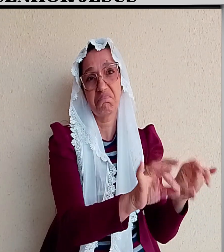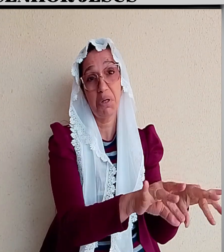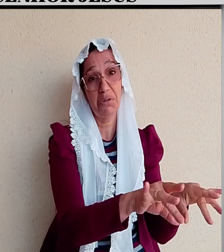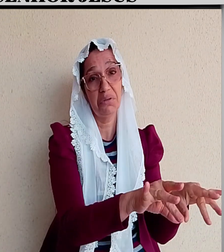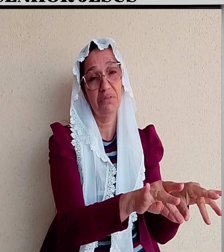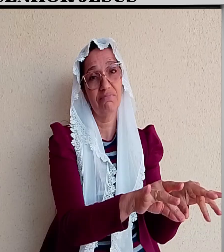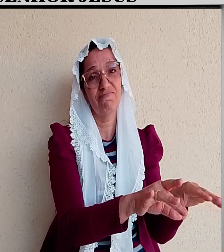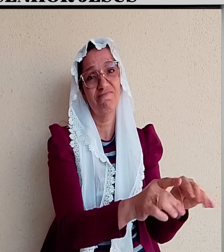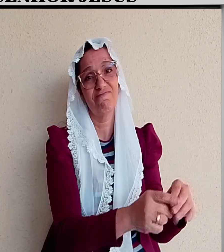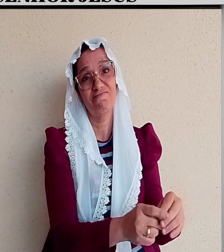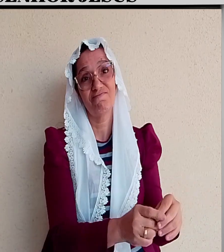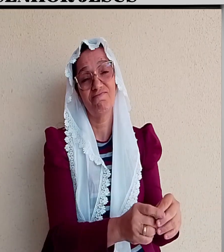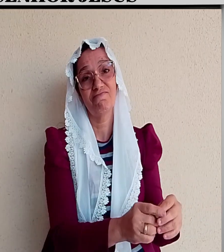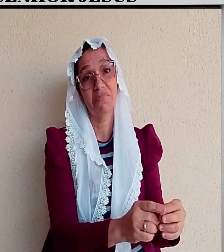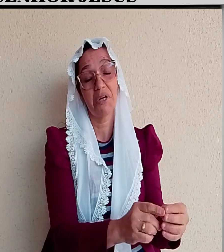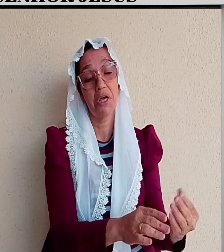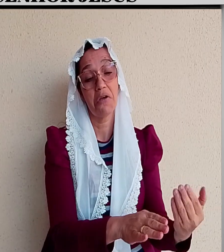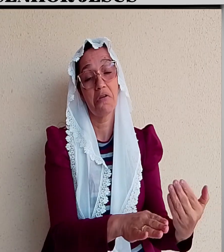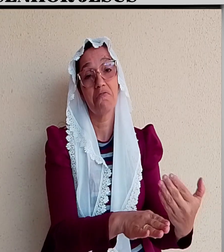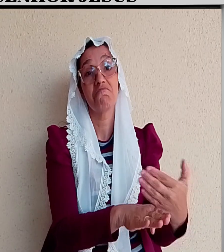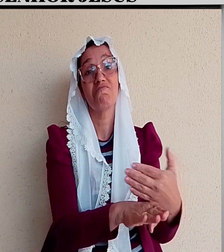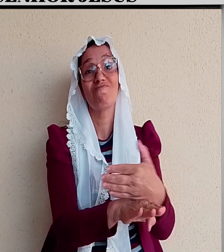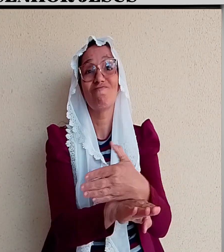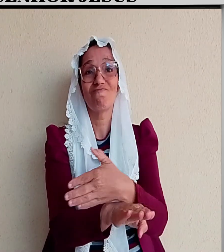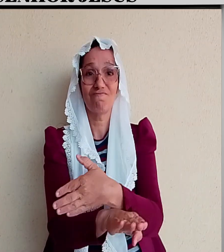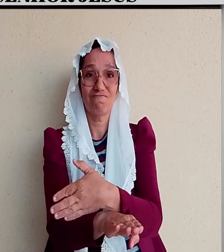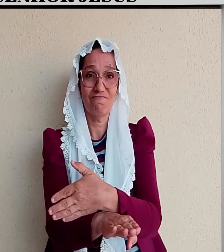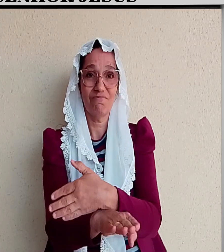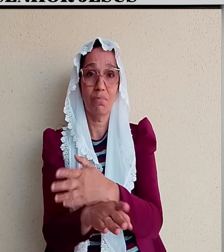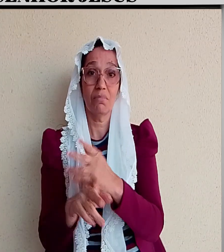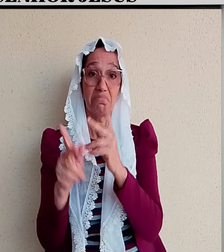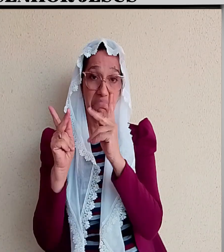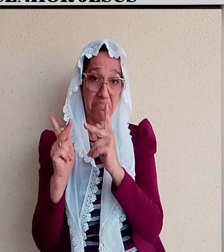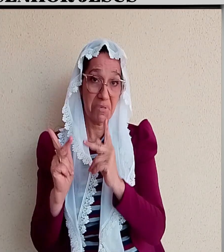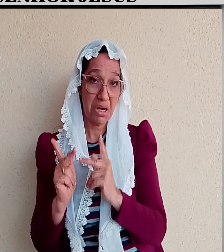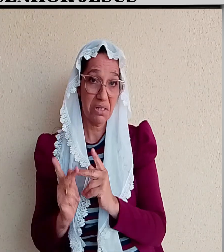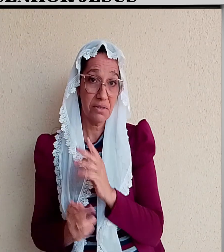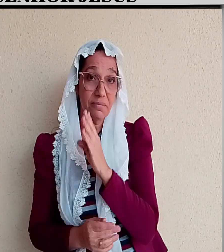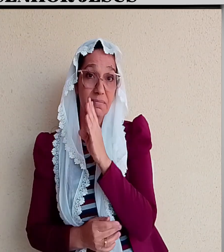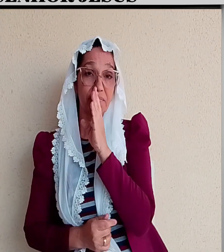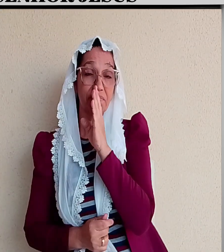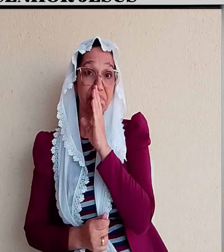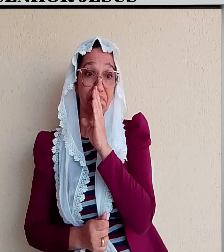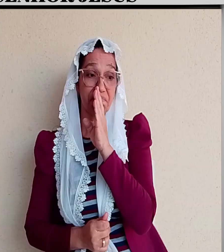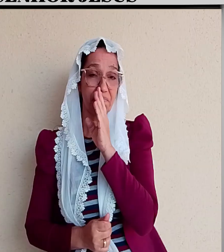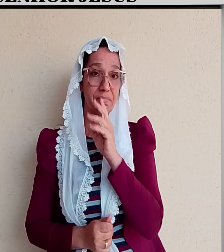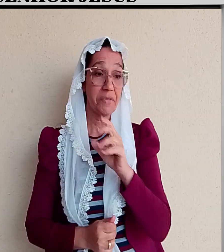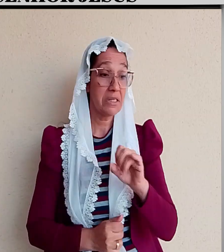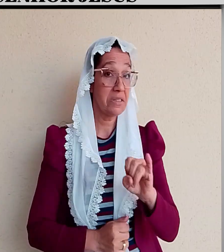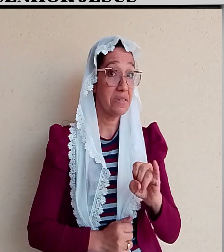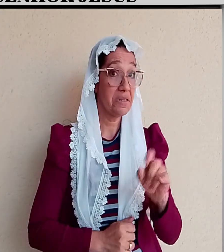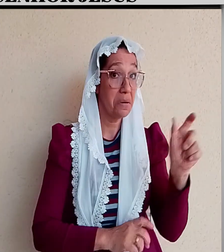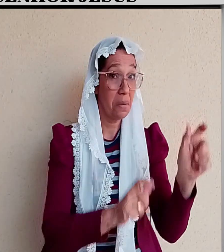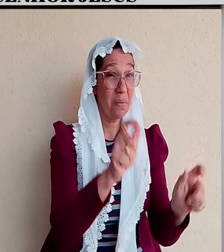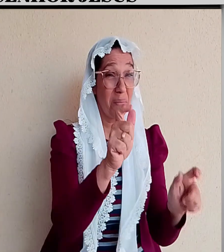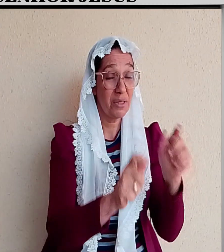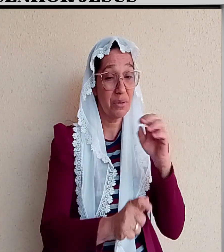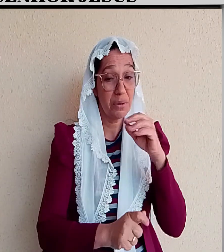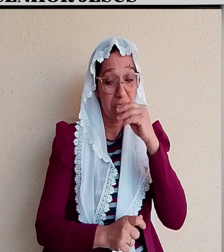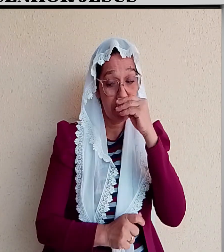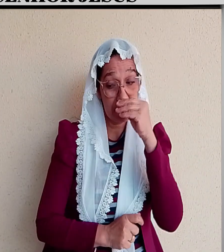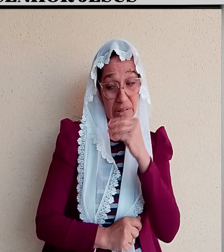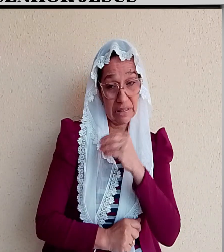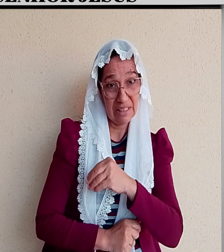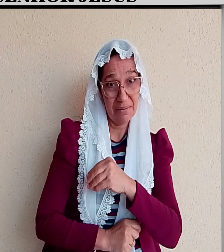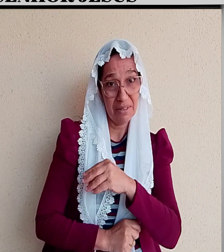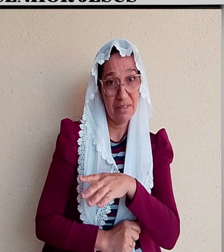chegado o reino de paz, é chegado o reino de amor, aleluia. No lugar que te rejeitarem, eu te declaro hoje que esse lugar, aleluia,